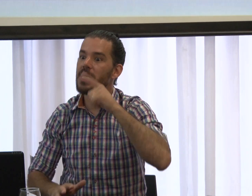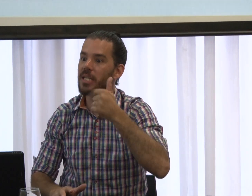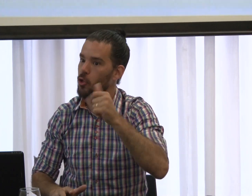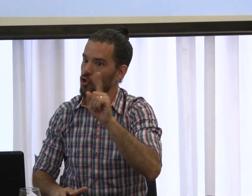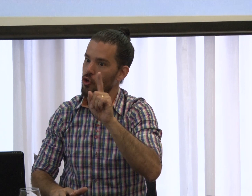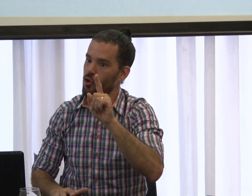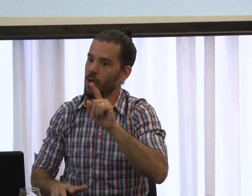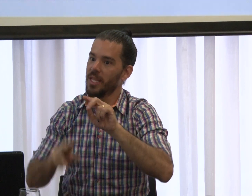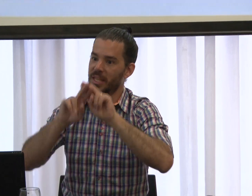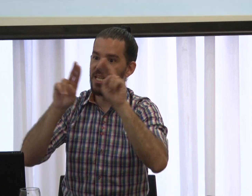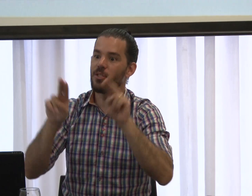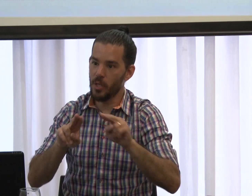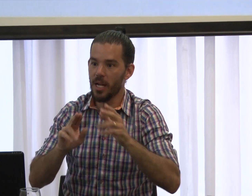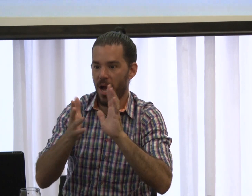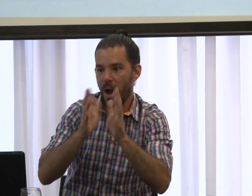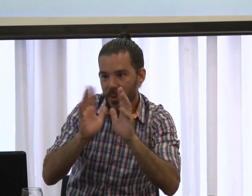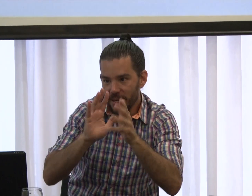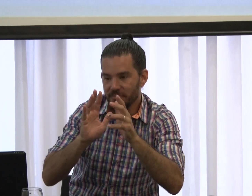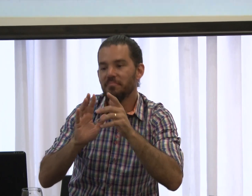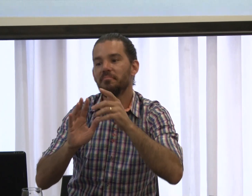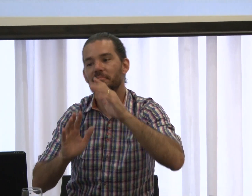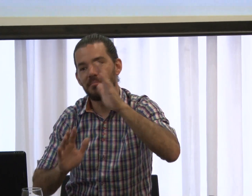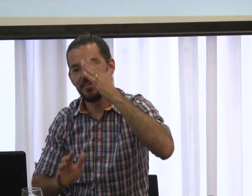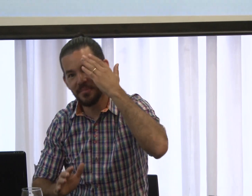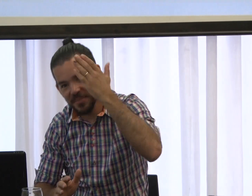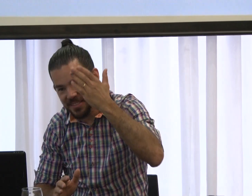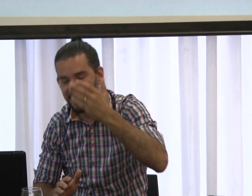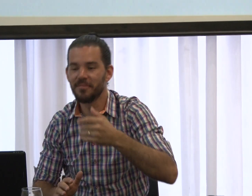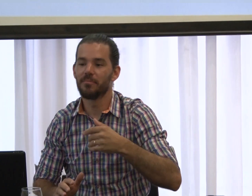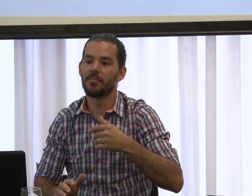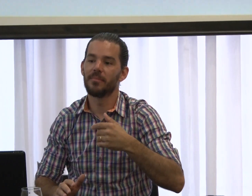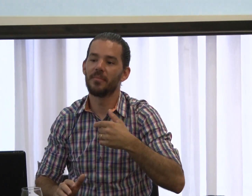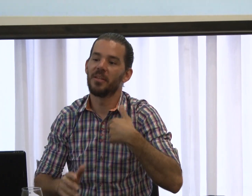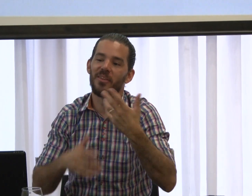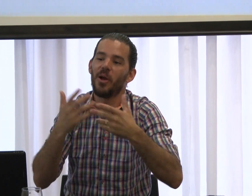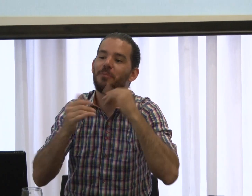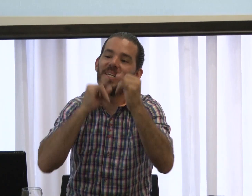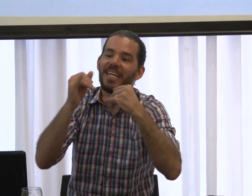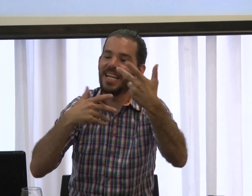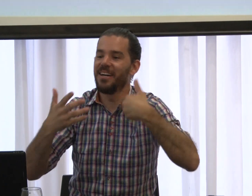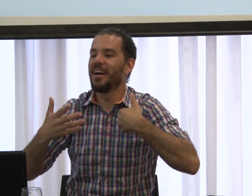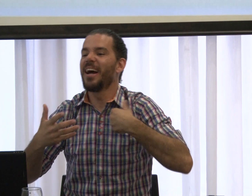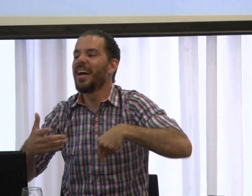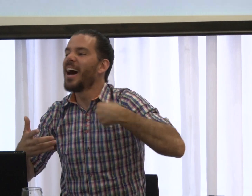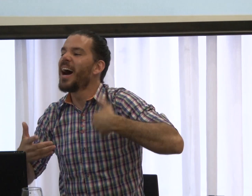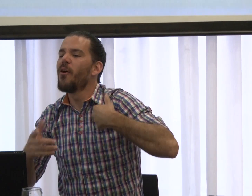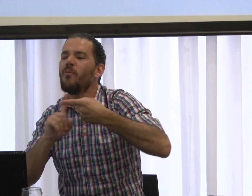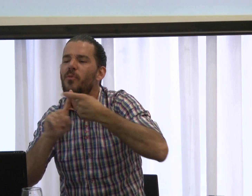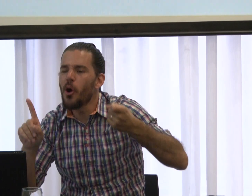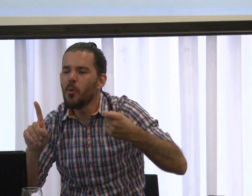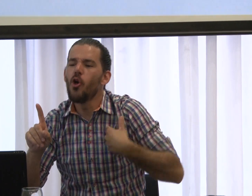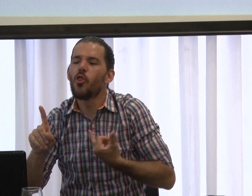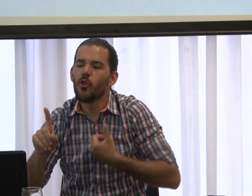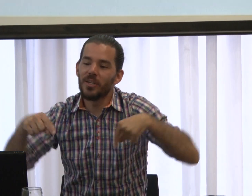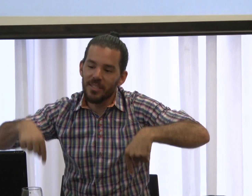señas internacional. No es lengua de señas argentina nada más, es también lengua de señas internacional que se pueden ir comunicando. No sé cómo explicarlo, dice.